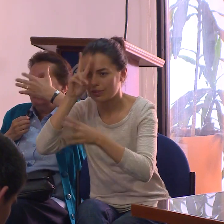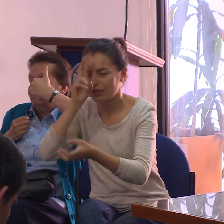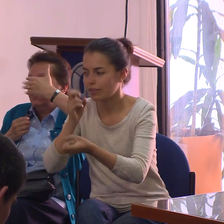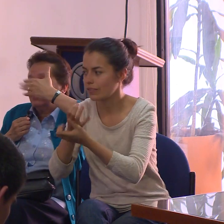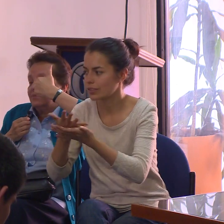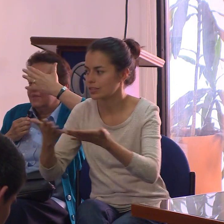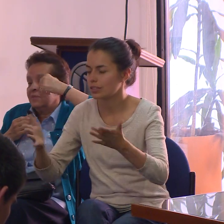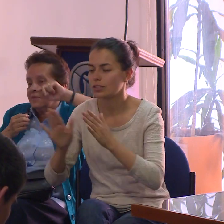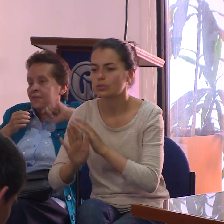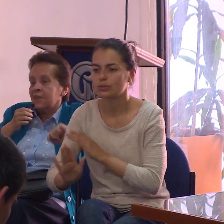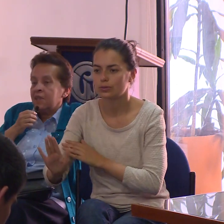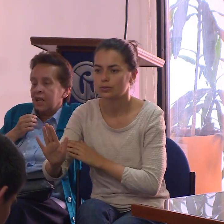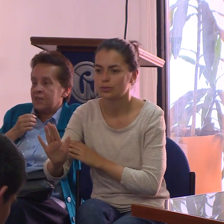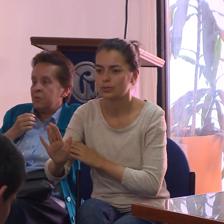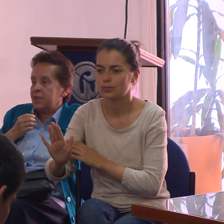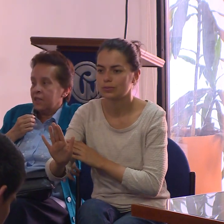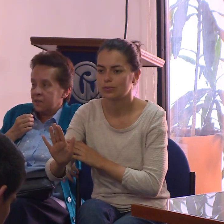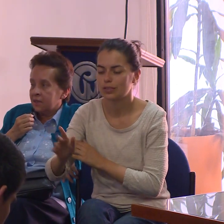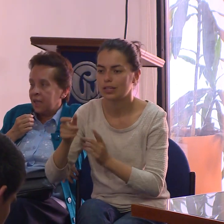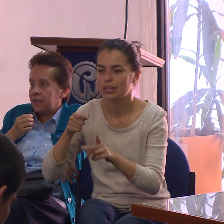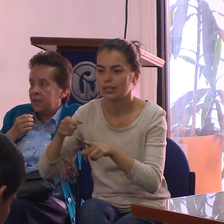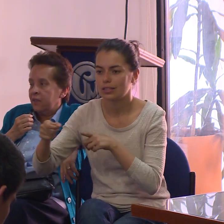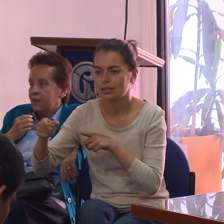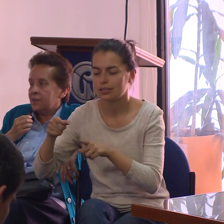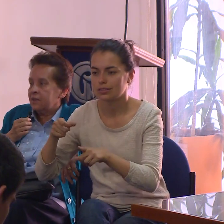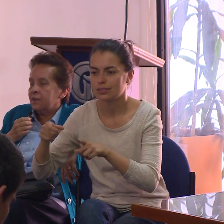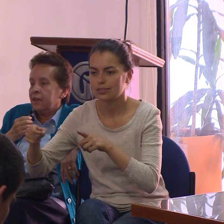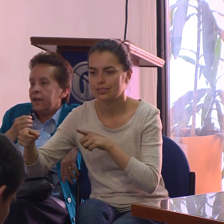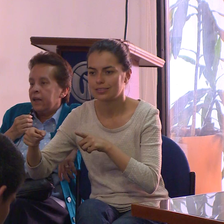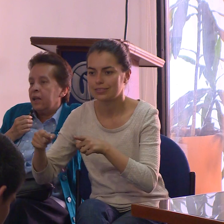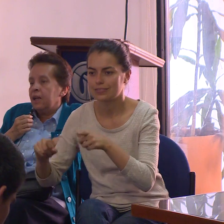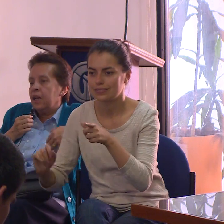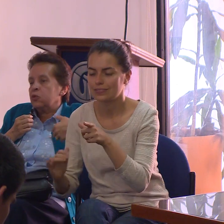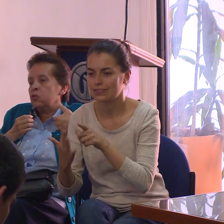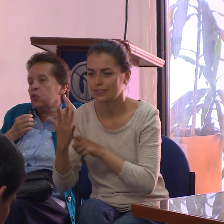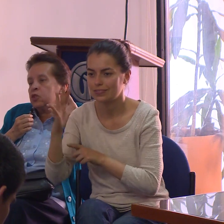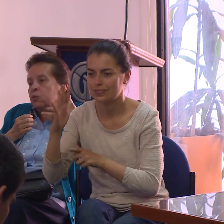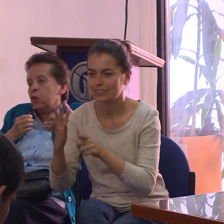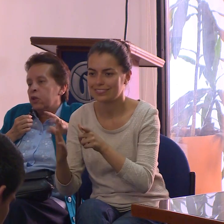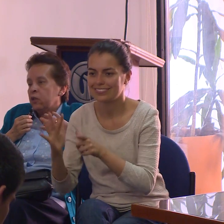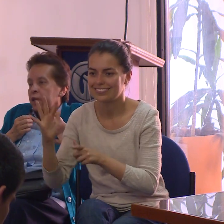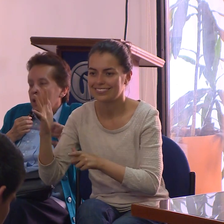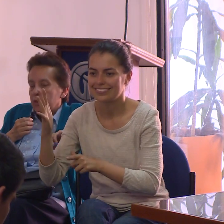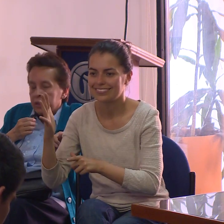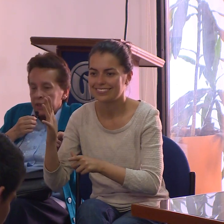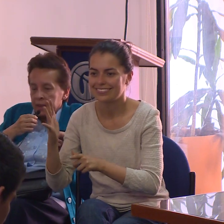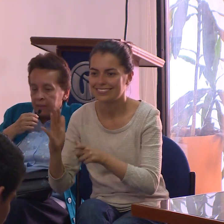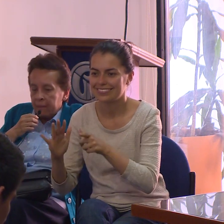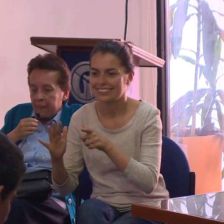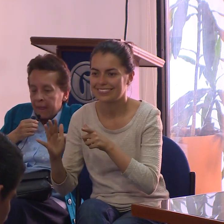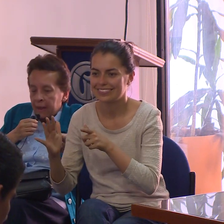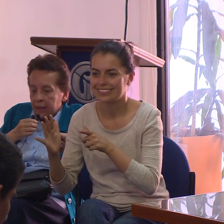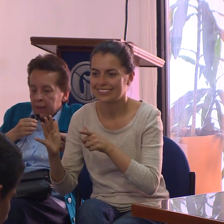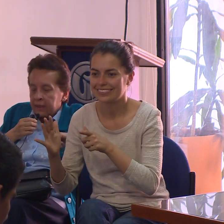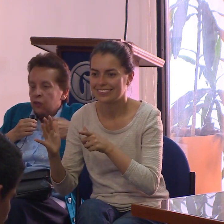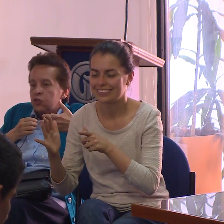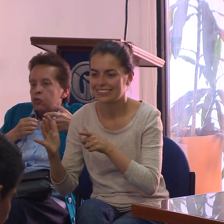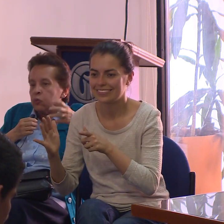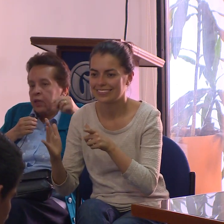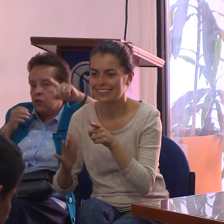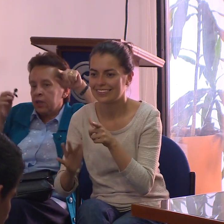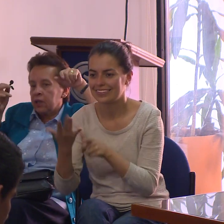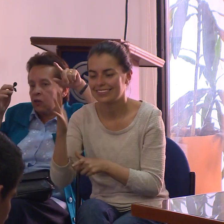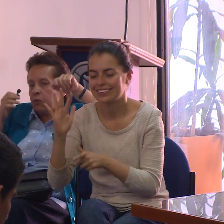diversidad de las semillas nativas, el asunto simbólico, digamos, de